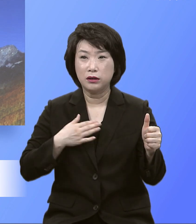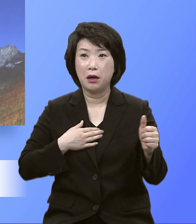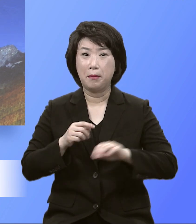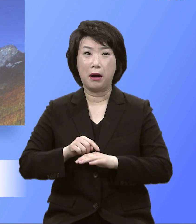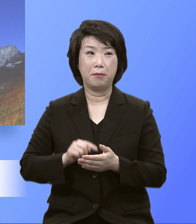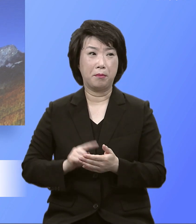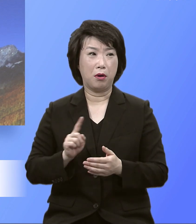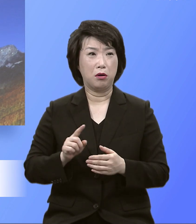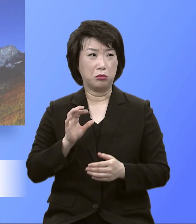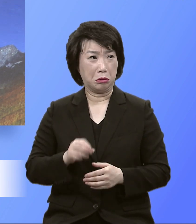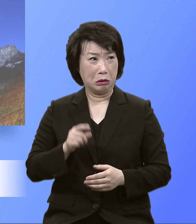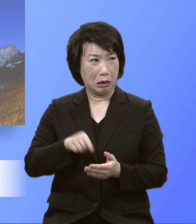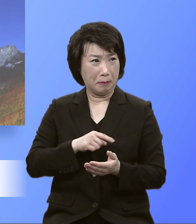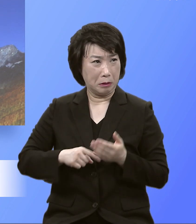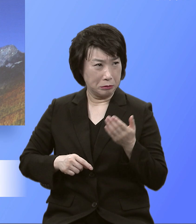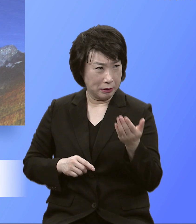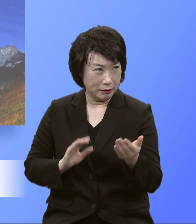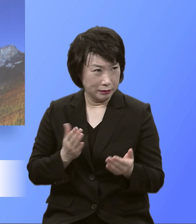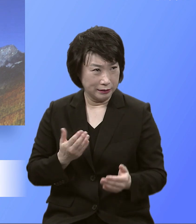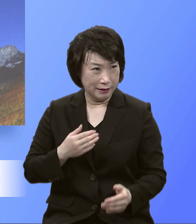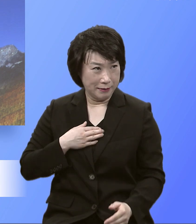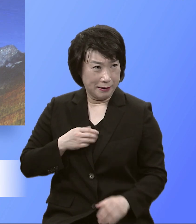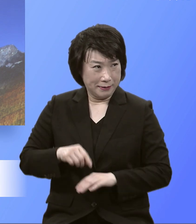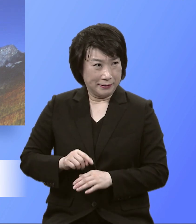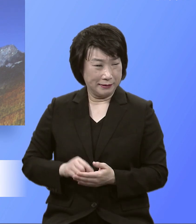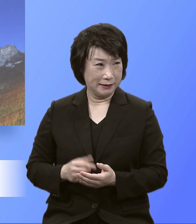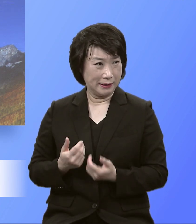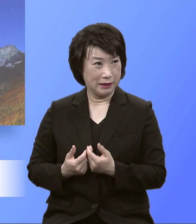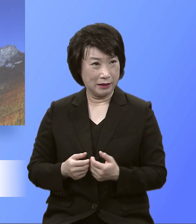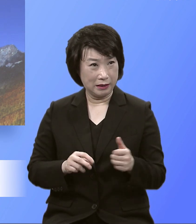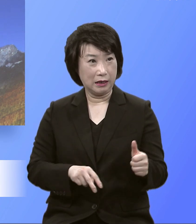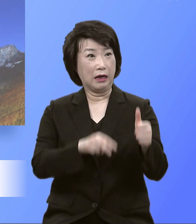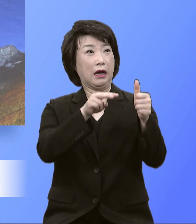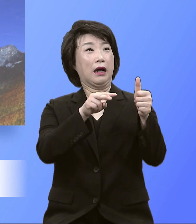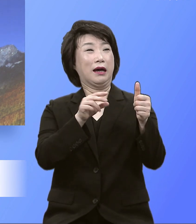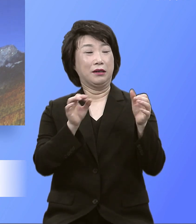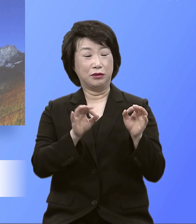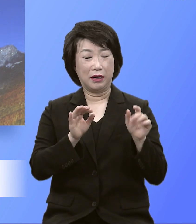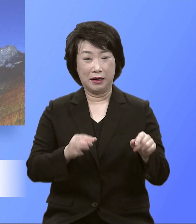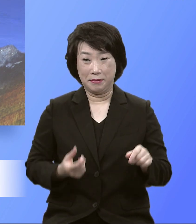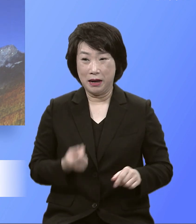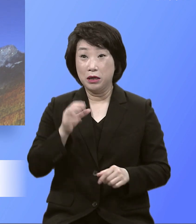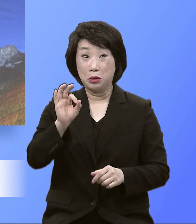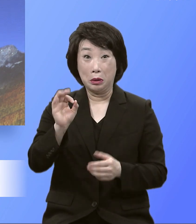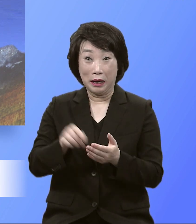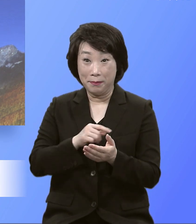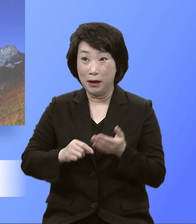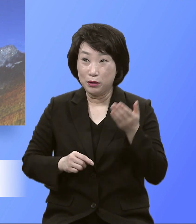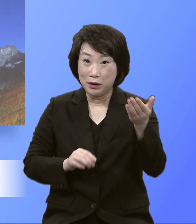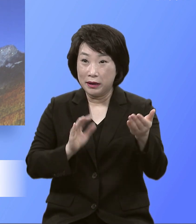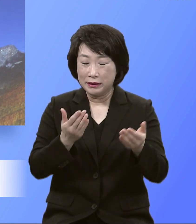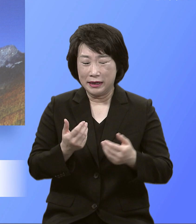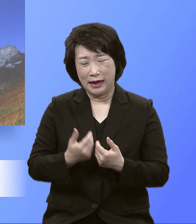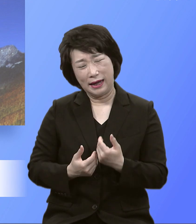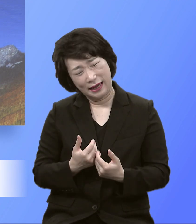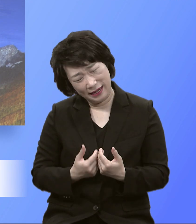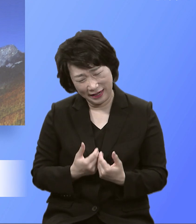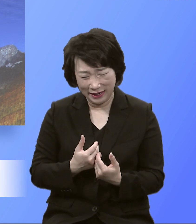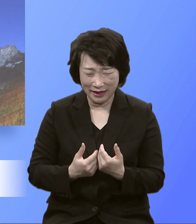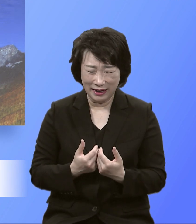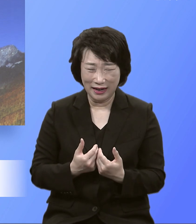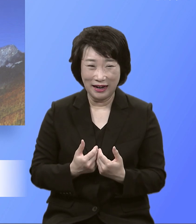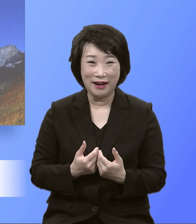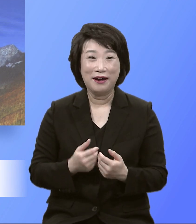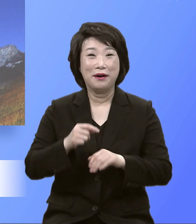항상 빚을 갚아야 되고, 그 사람을 쳐다보면 빨리 빚을 갚아야 되는데